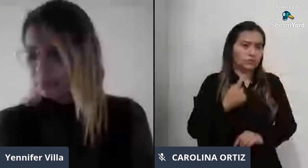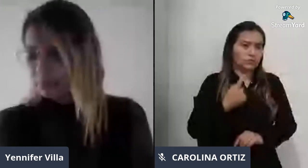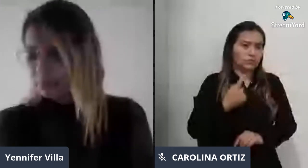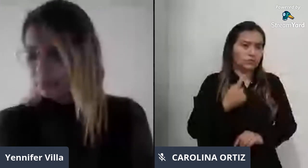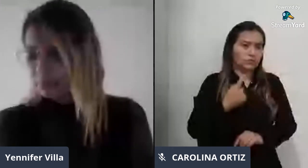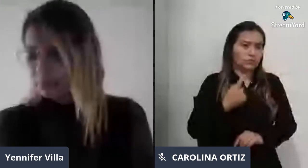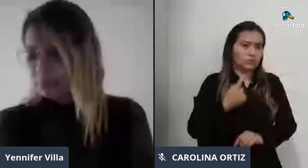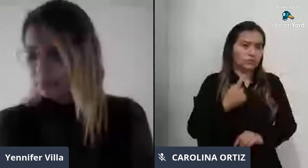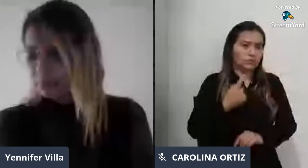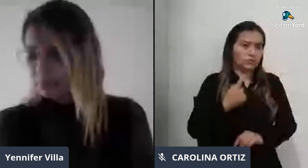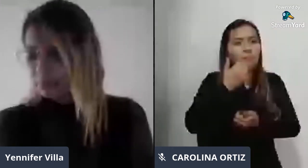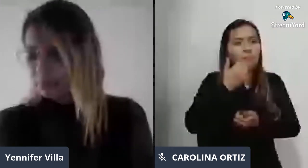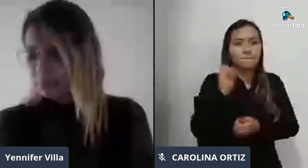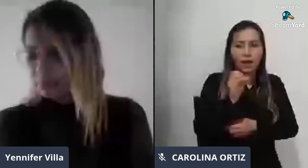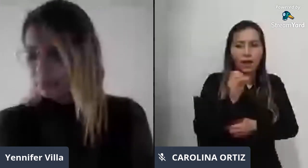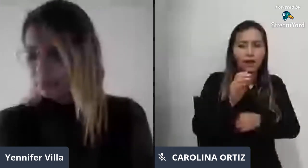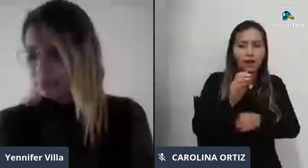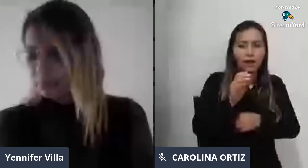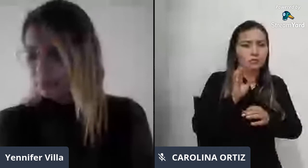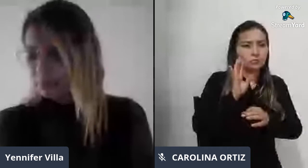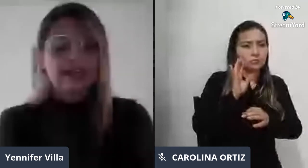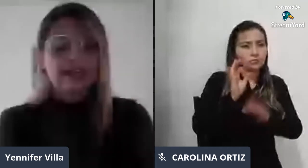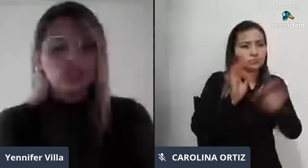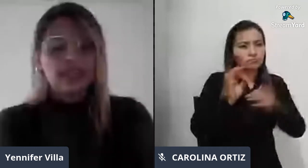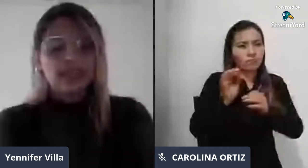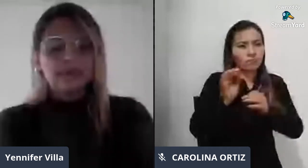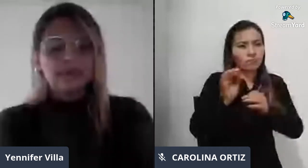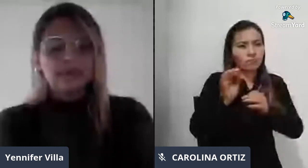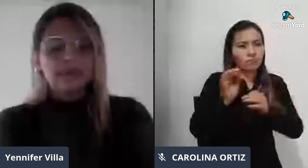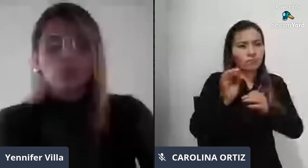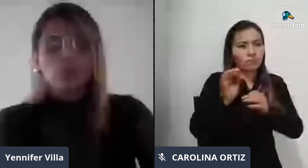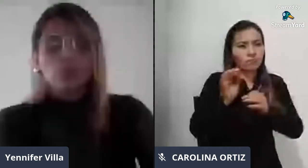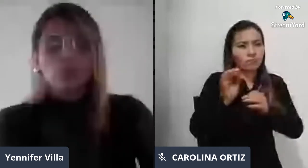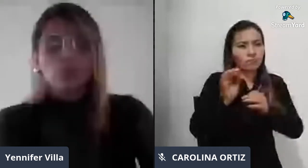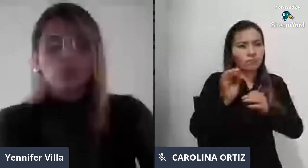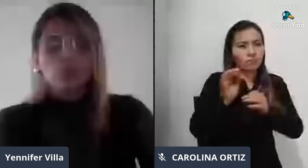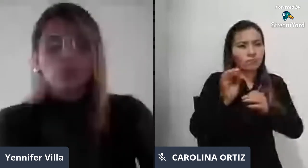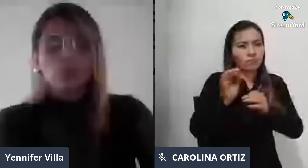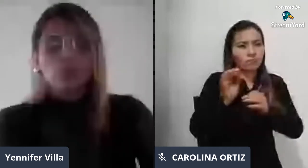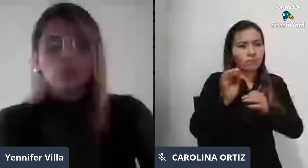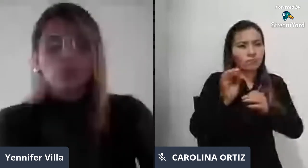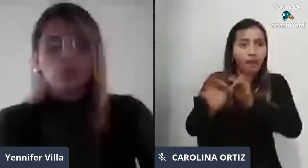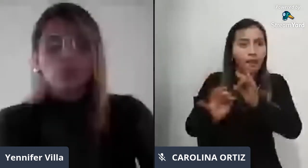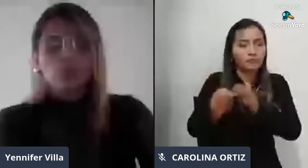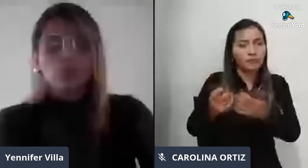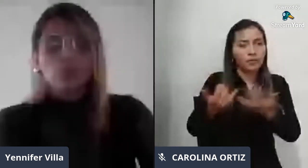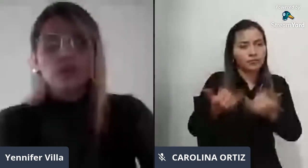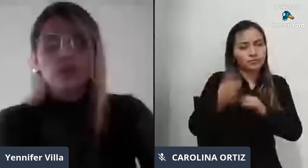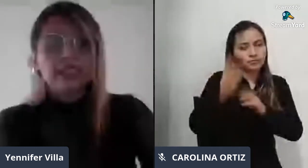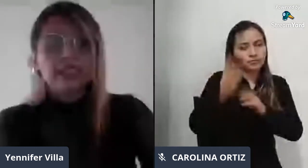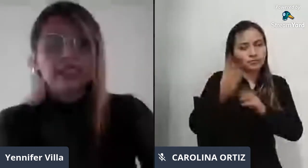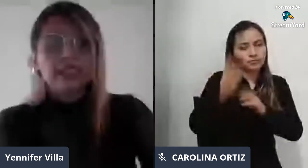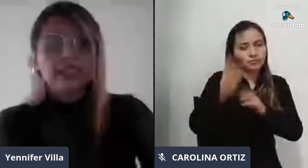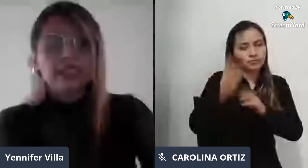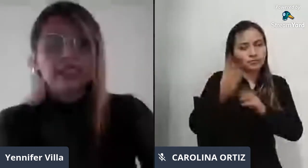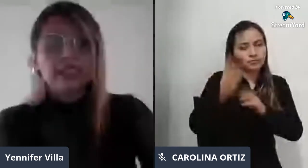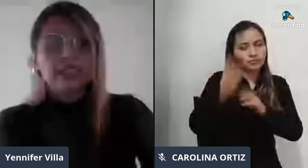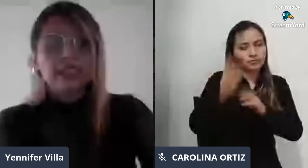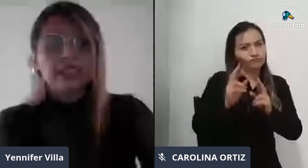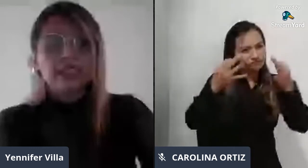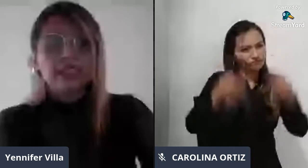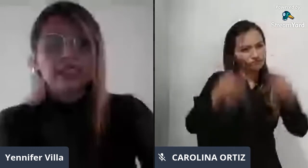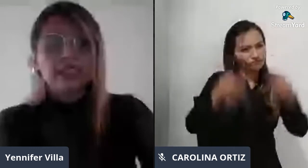y que hoy tengamos pues que reconocer que no ha habido una medida real que cuida a las familias y a las